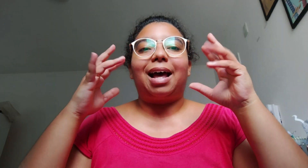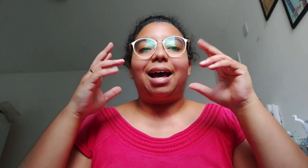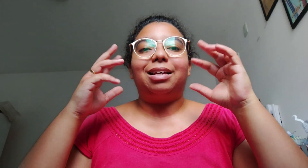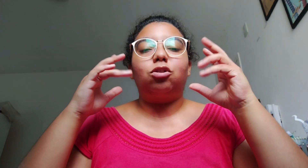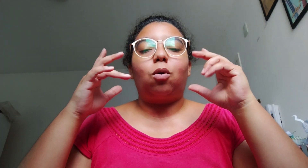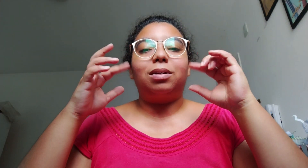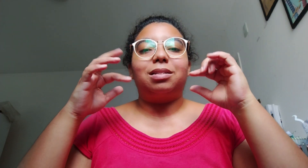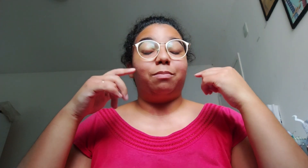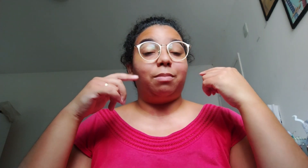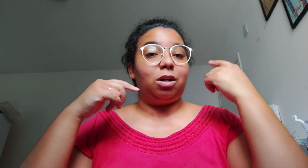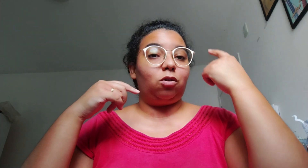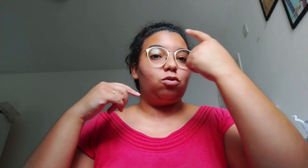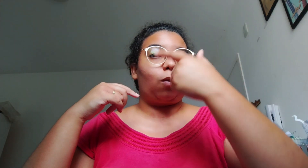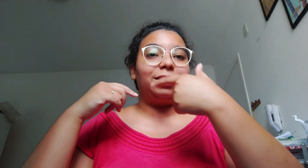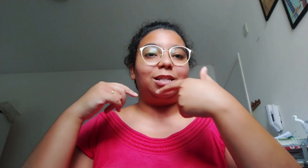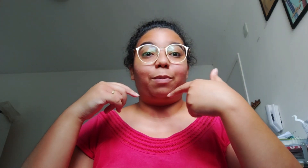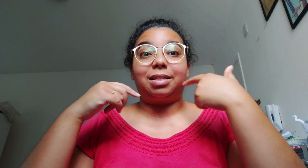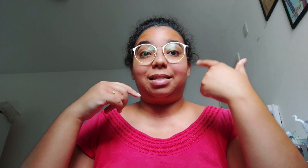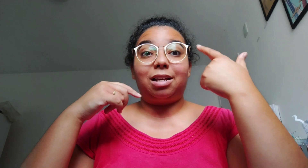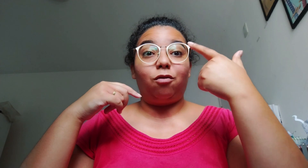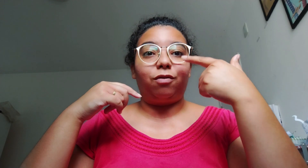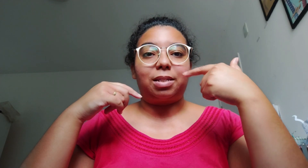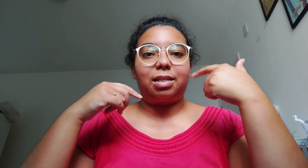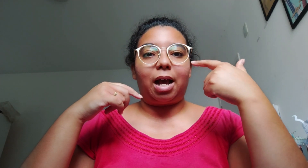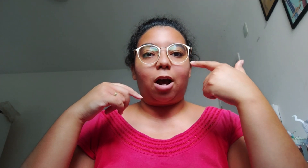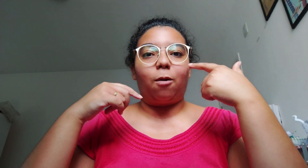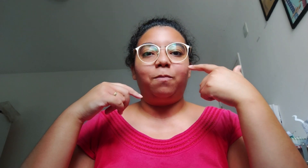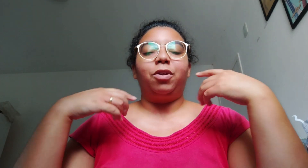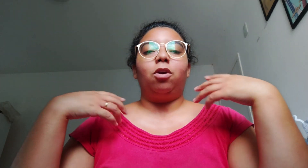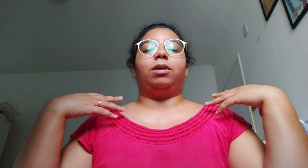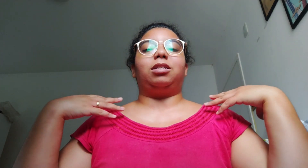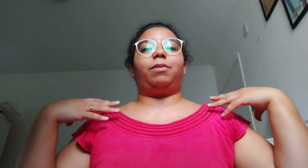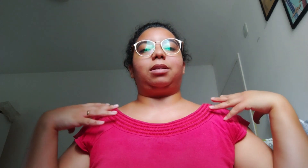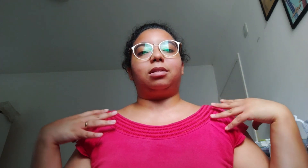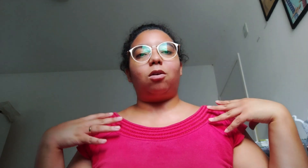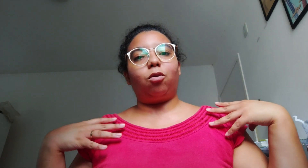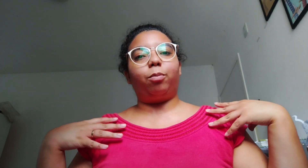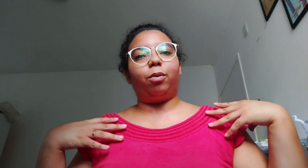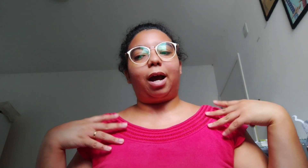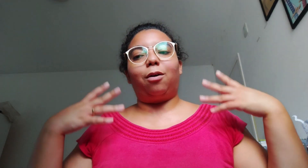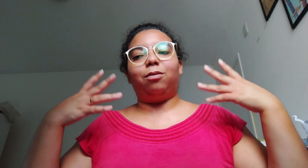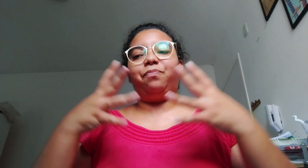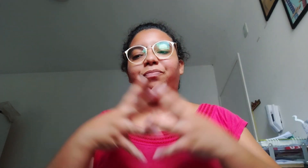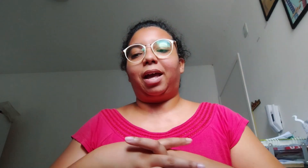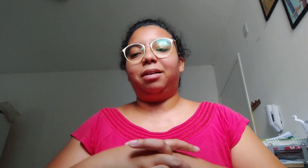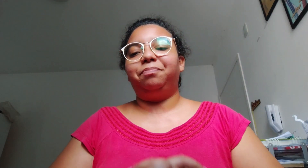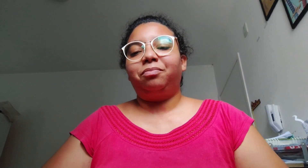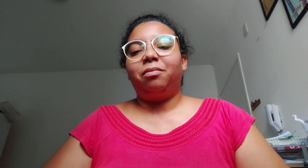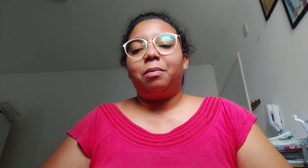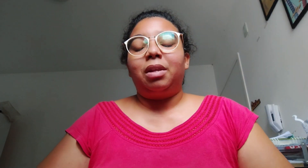sinais, com as mãos, com a expressão facial, com a expressão corporal, né?